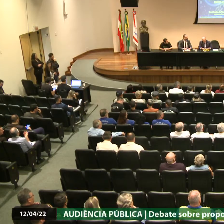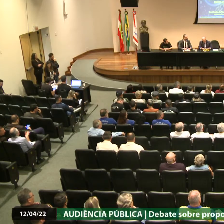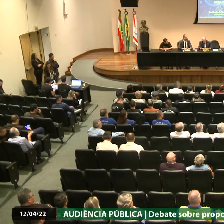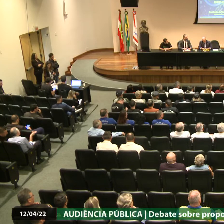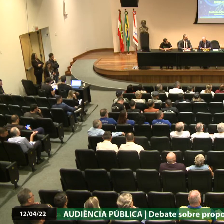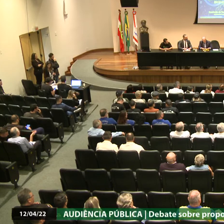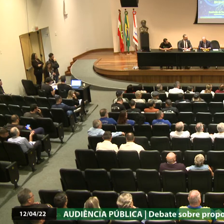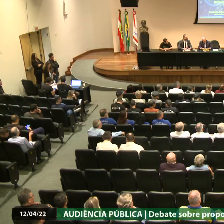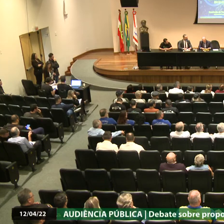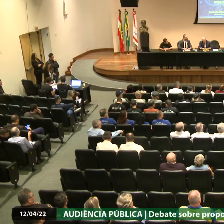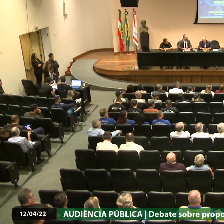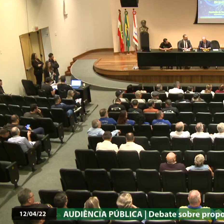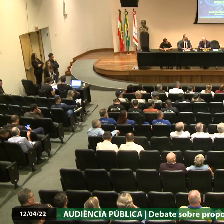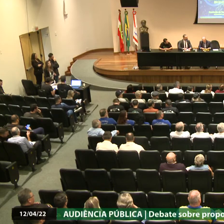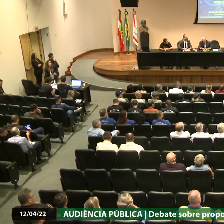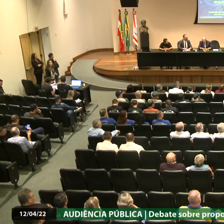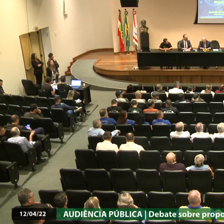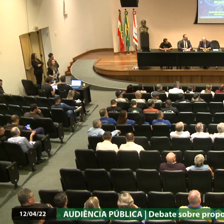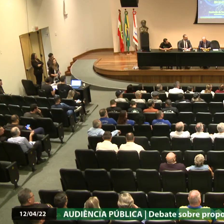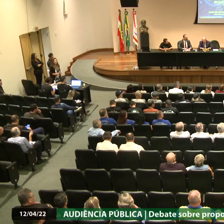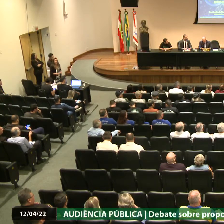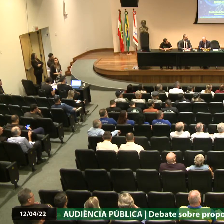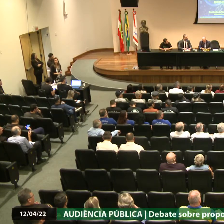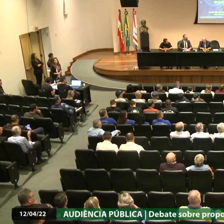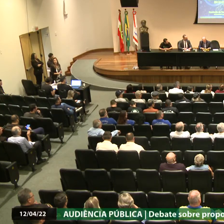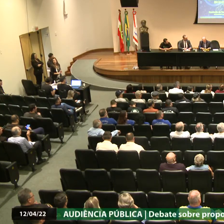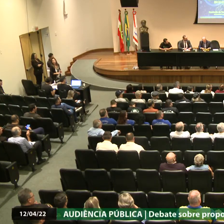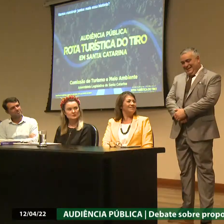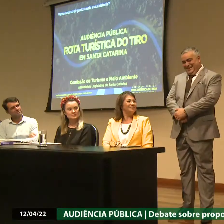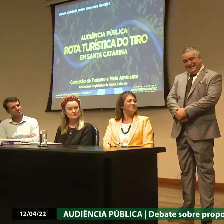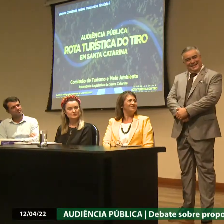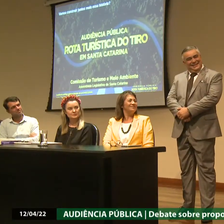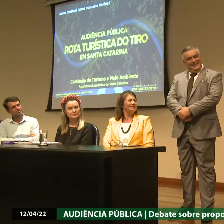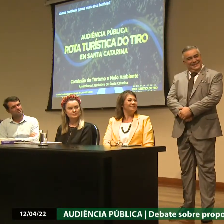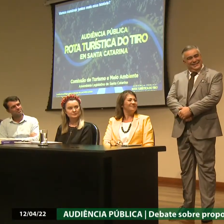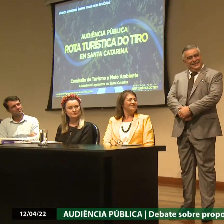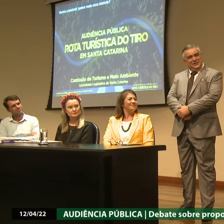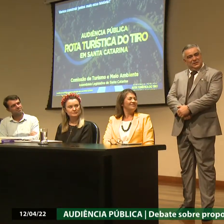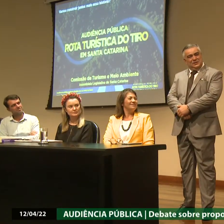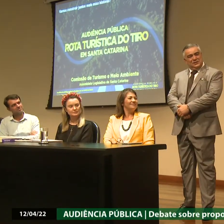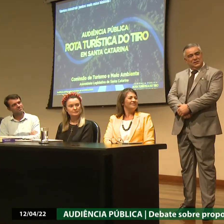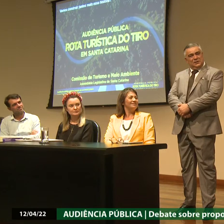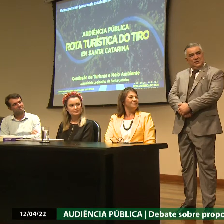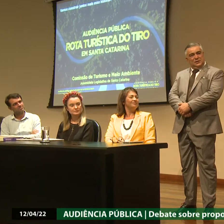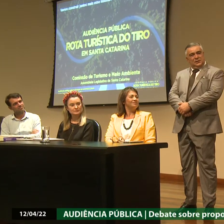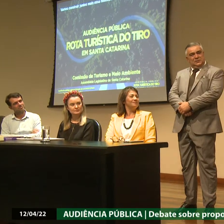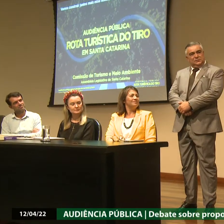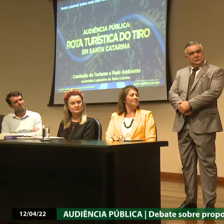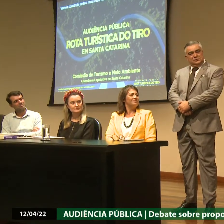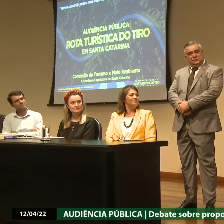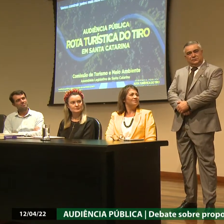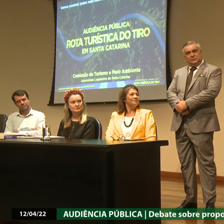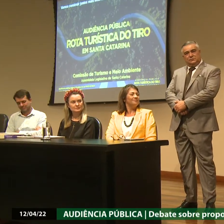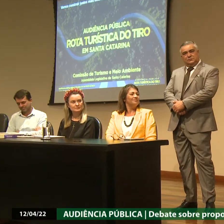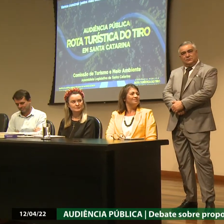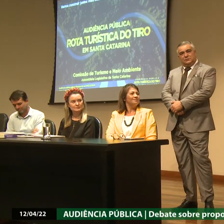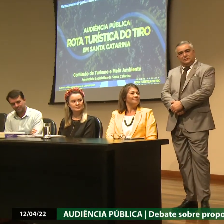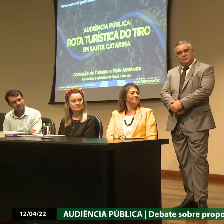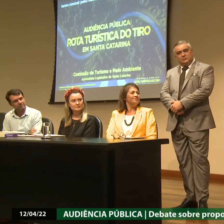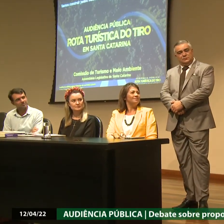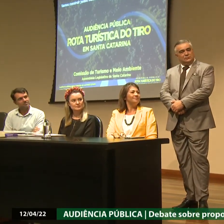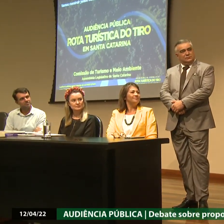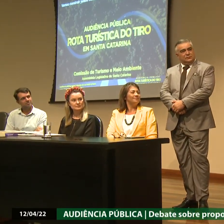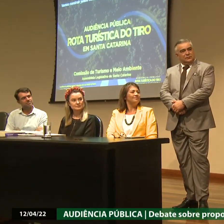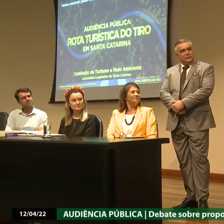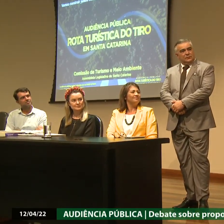salto e a tua esposa Lima tá gente Lima que é um deputado parceiro que